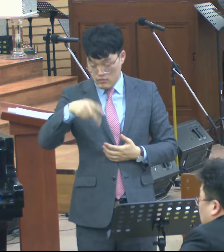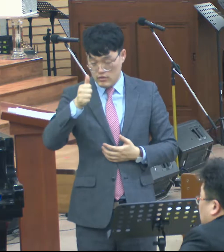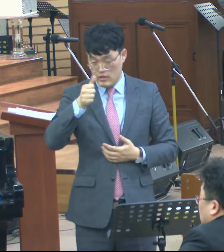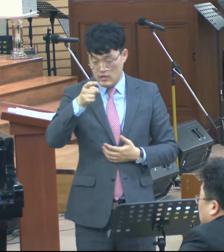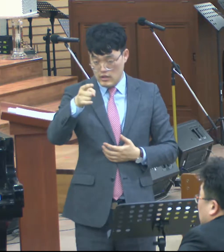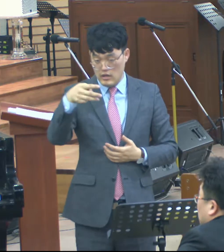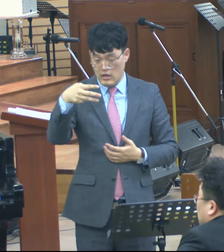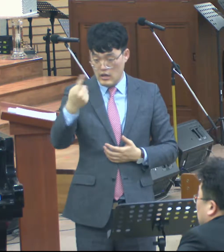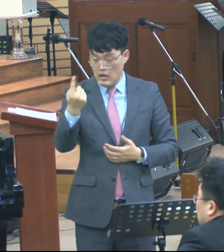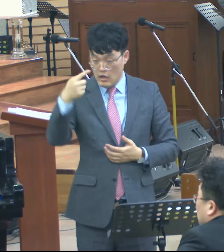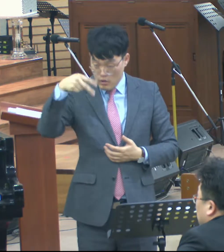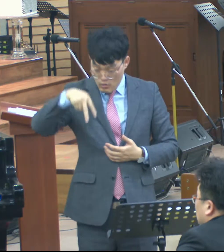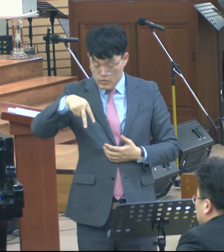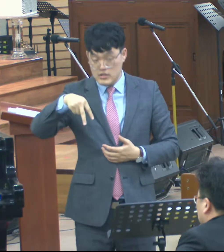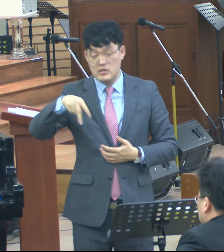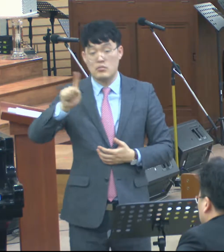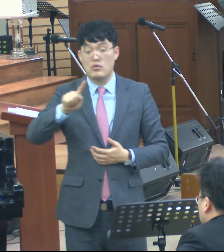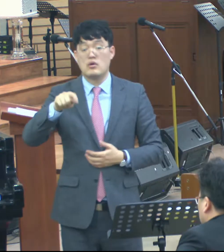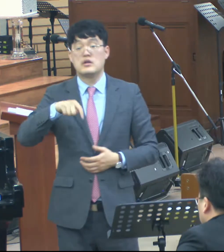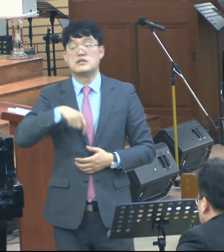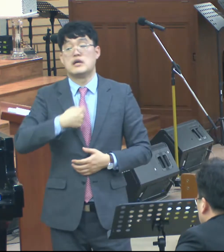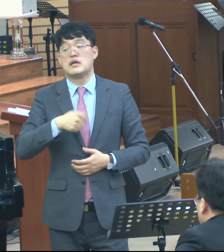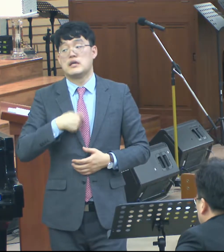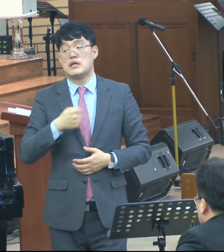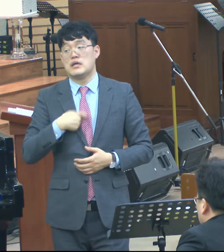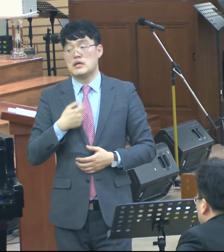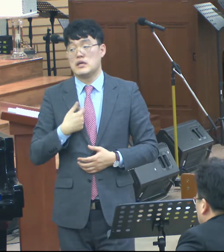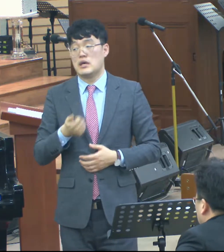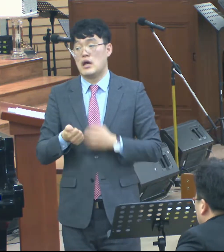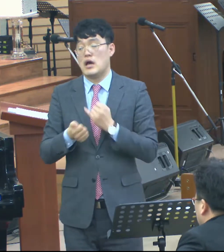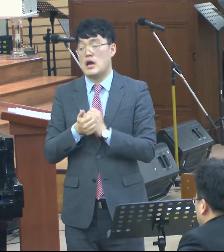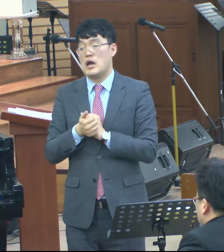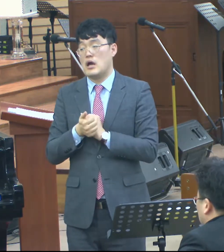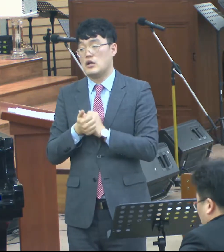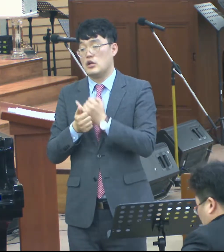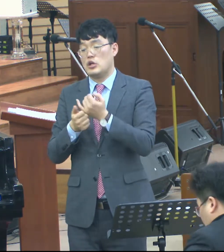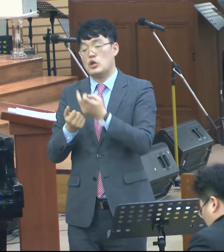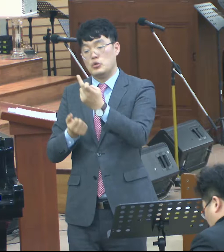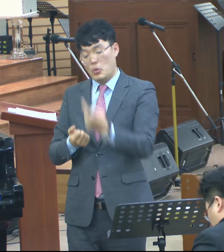아니 예쁜 사람들 많아도 동생의 부인은 건드리면 안 되잖아요.